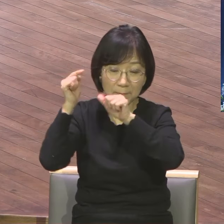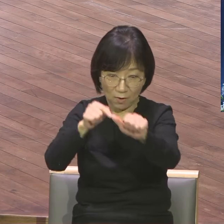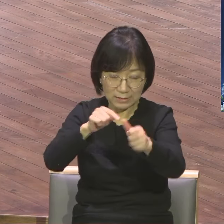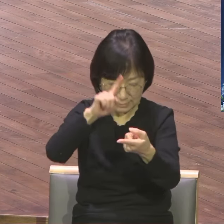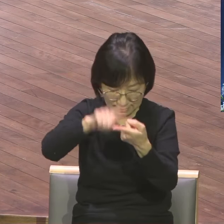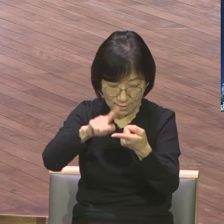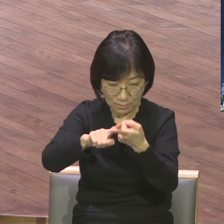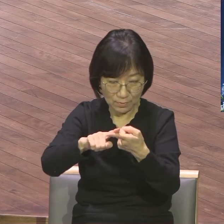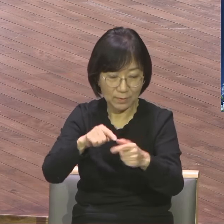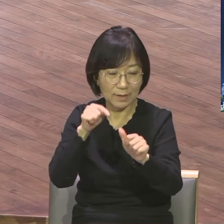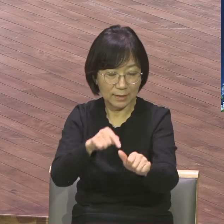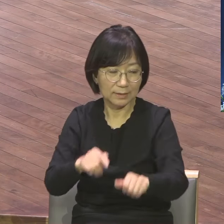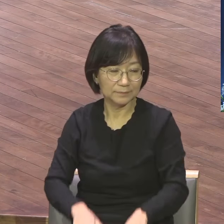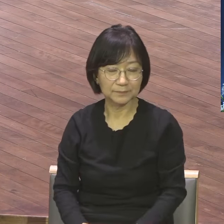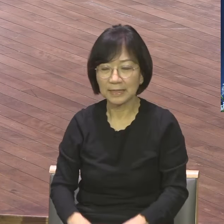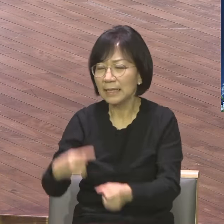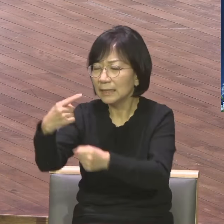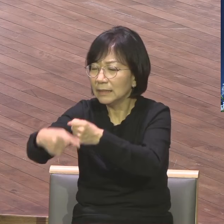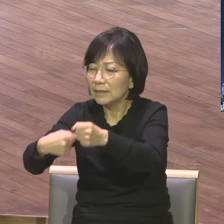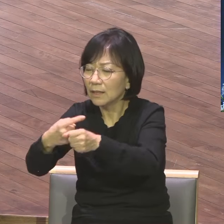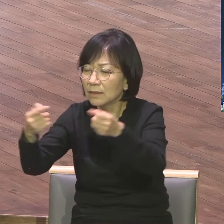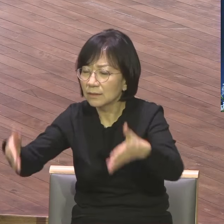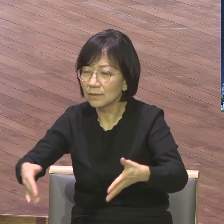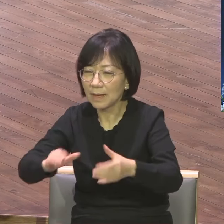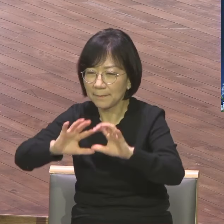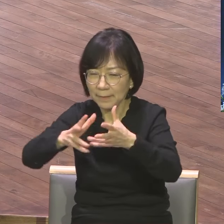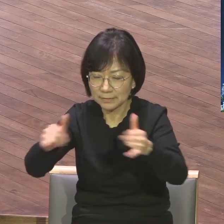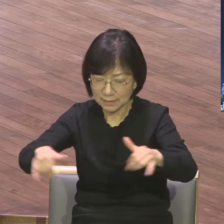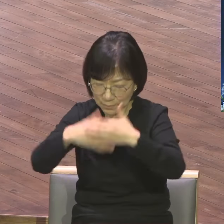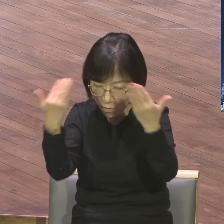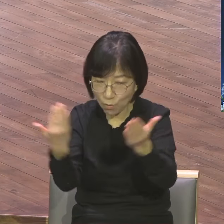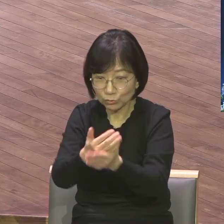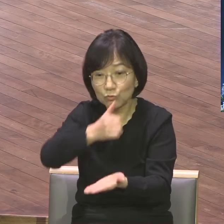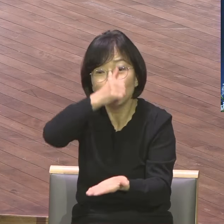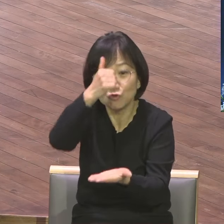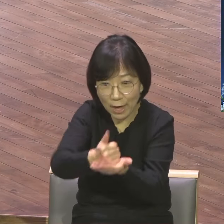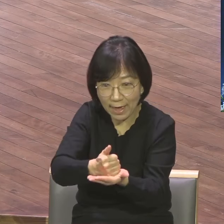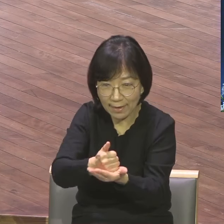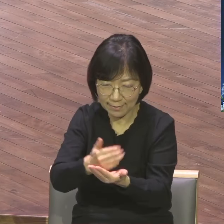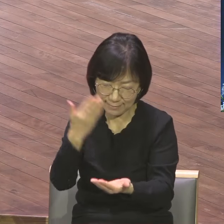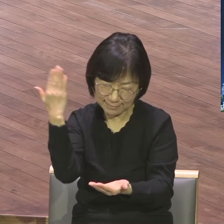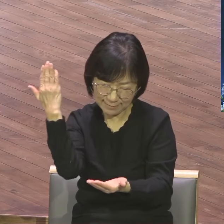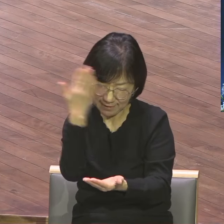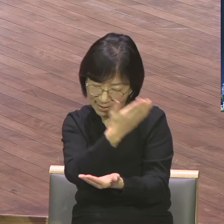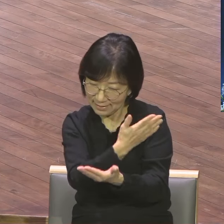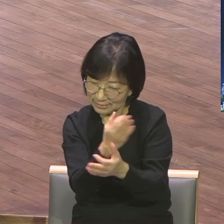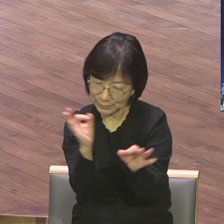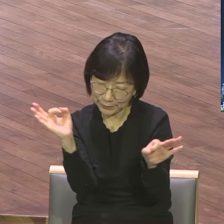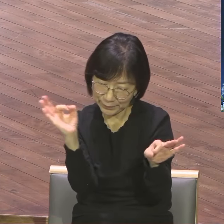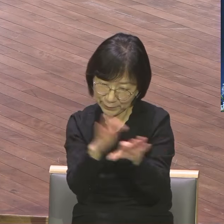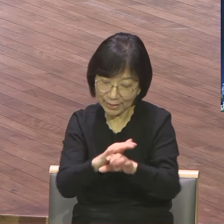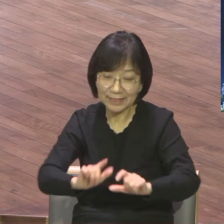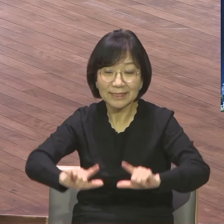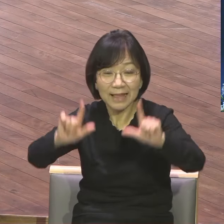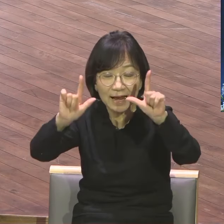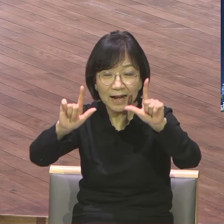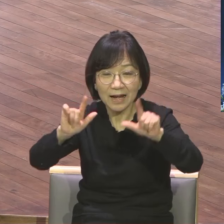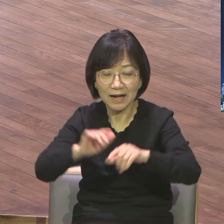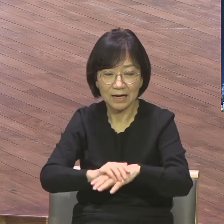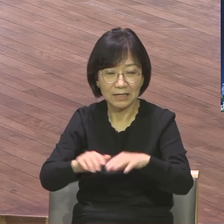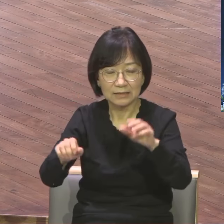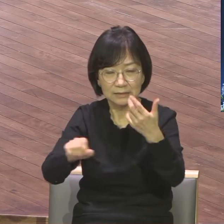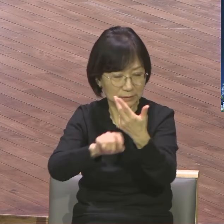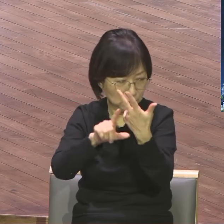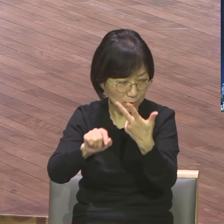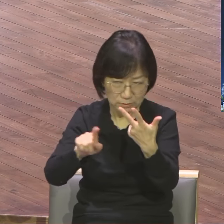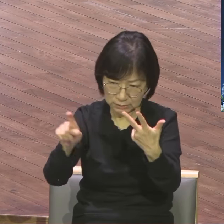백성의 모든 죄, 이 죄를 속하는 날이 언제냐? 7월 15, 10